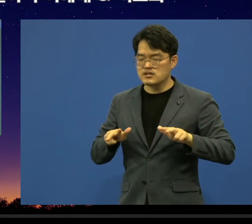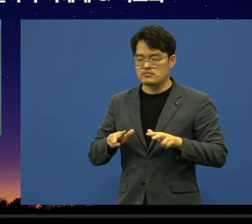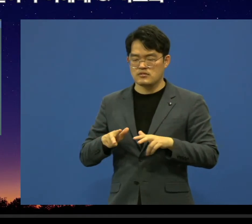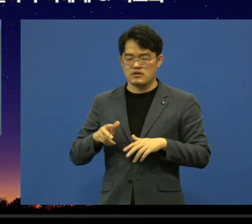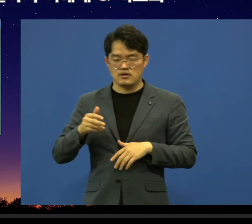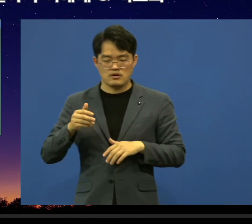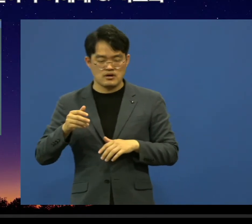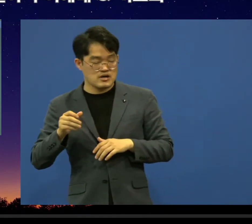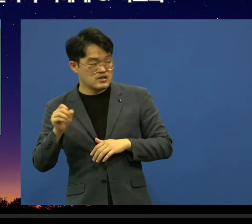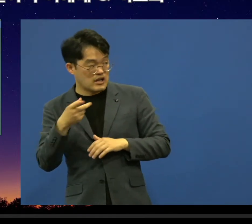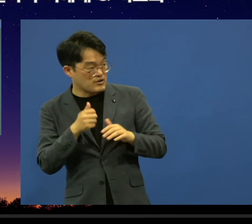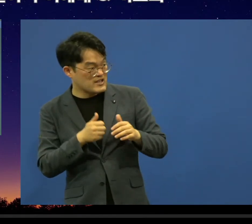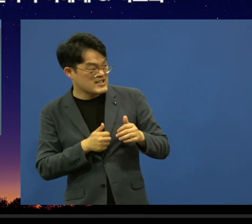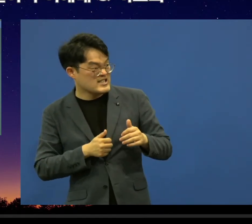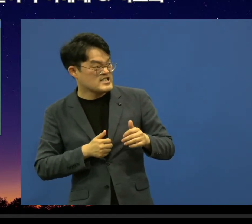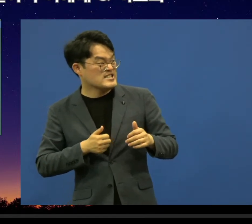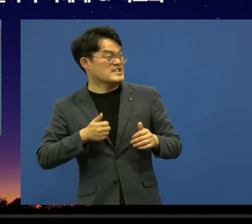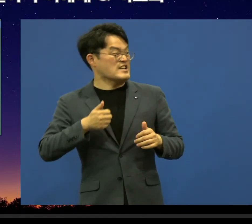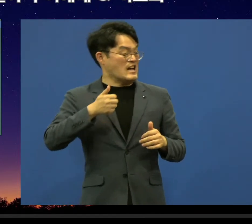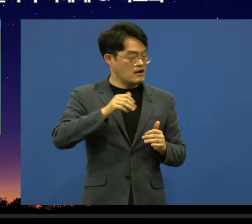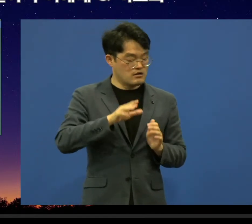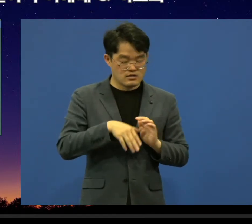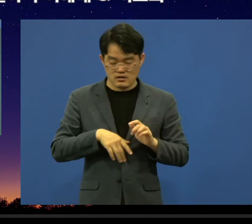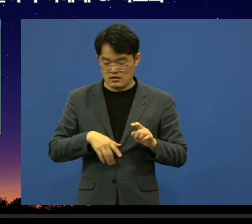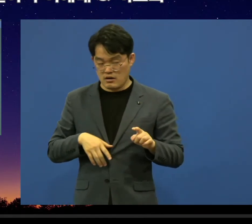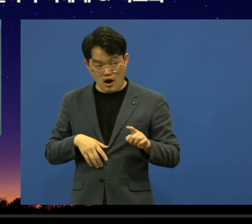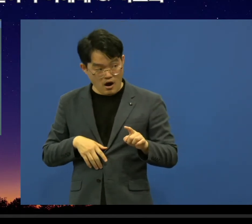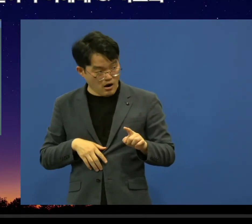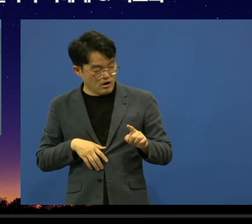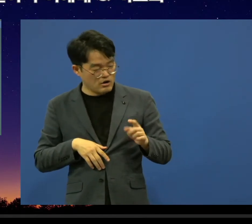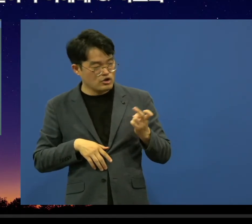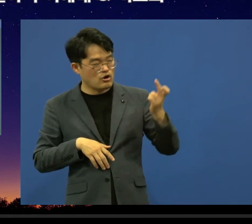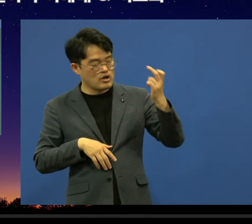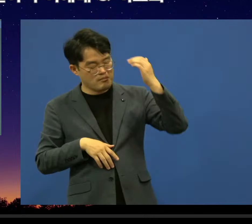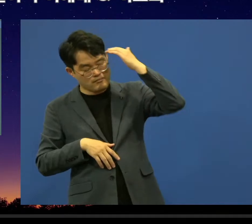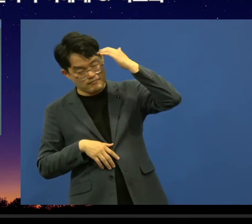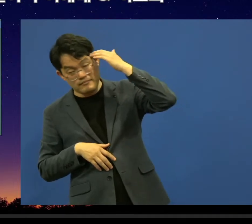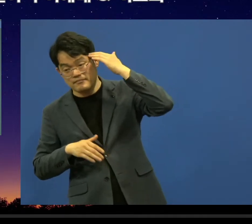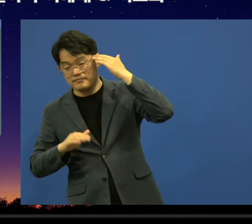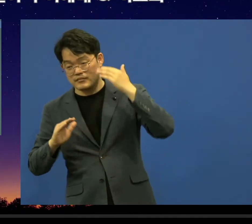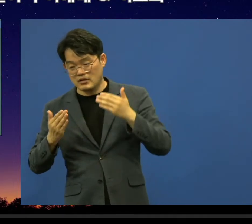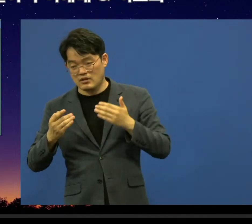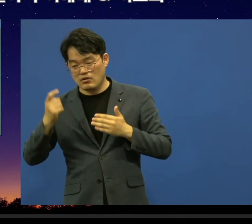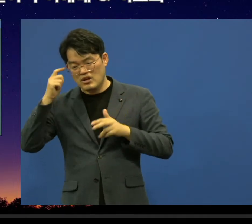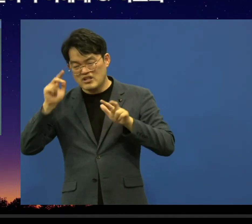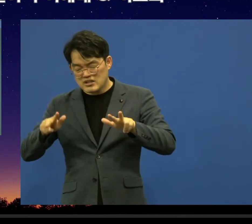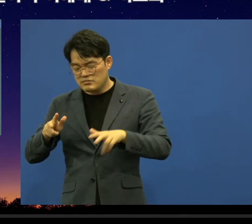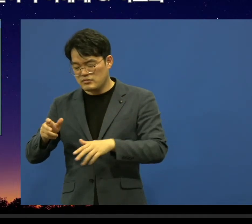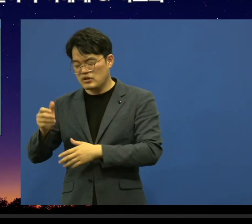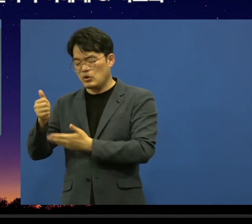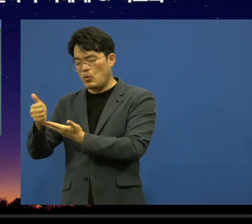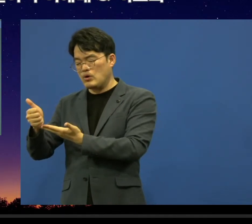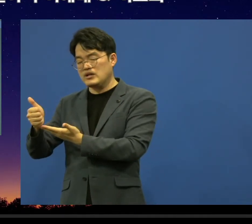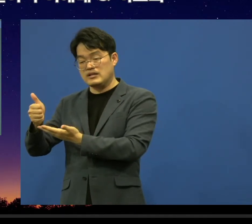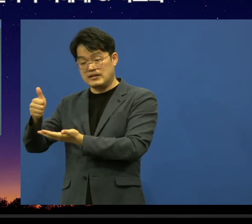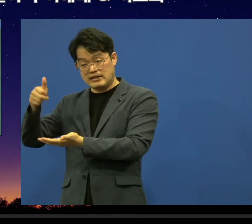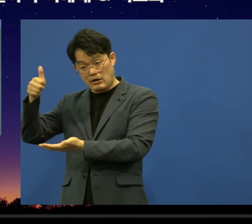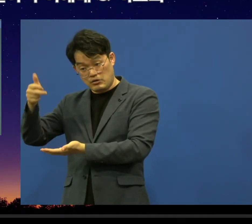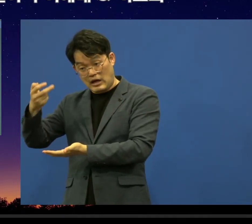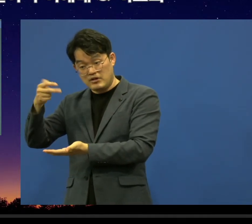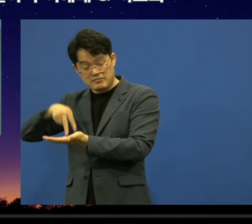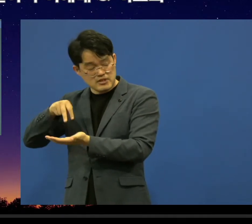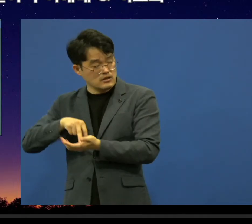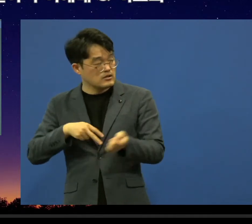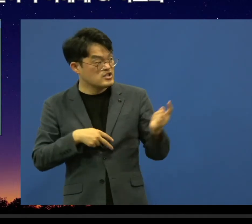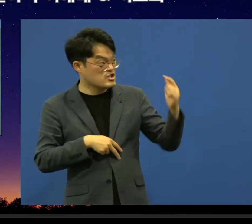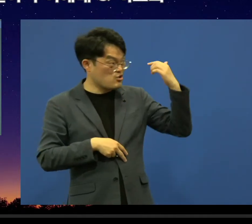큰 장애물입니다. 어떤 면에서는 골리앗보다 엘리압이 다윗에게는 더 큰 장애물일 수 있어요.